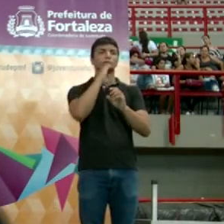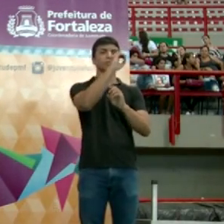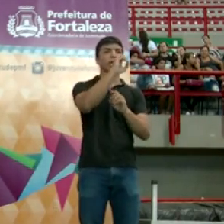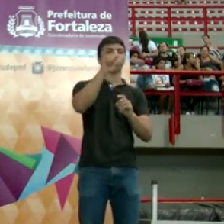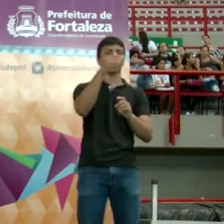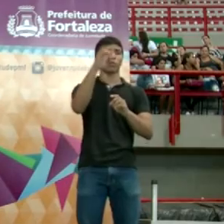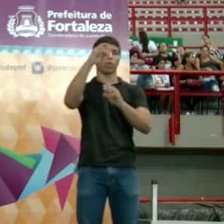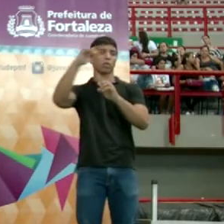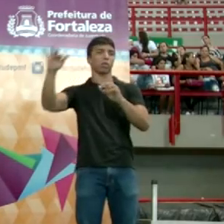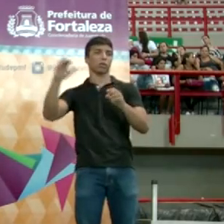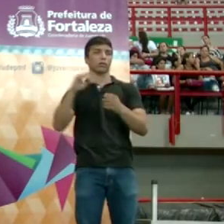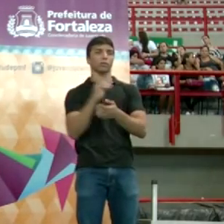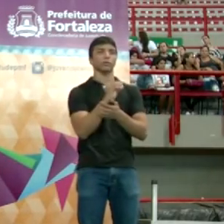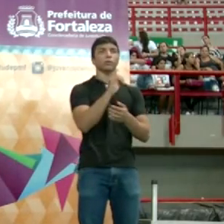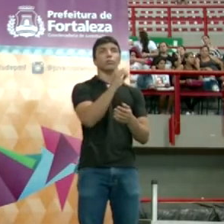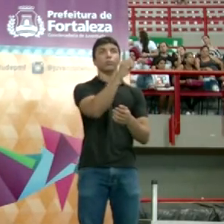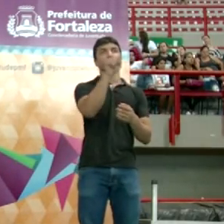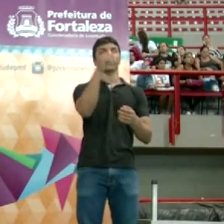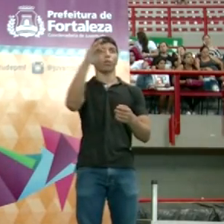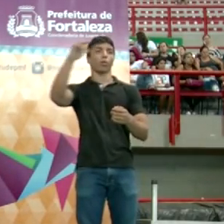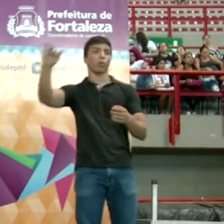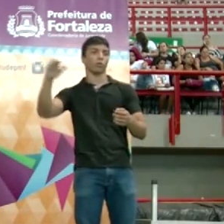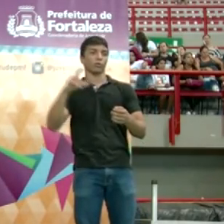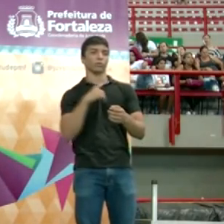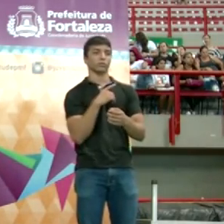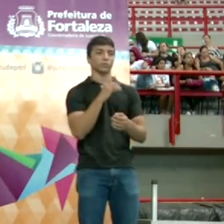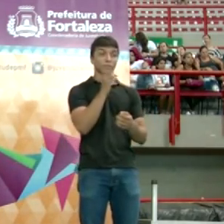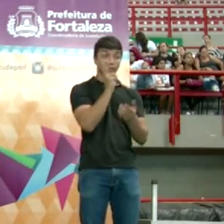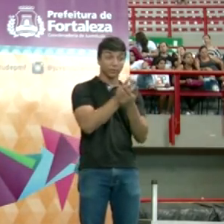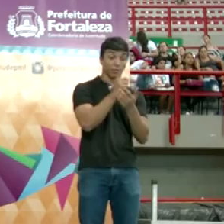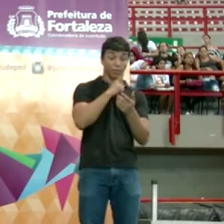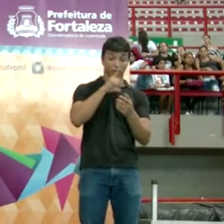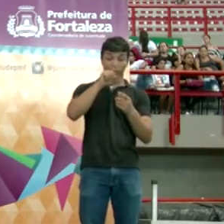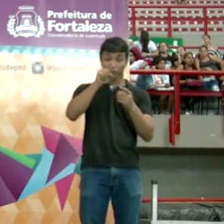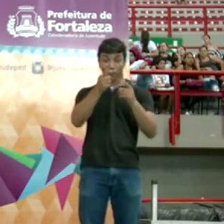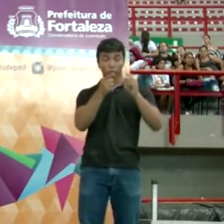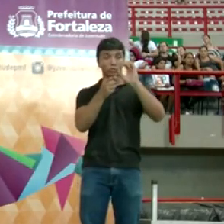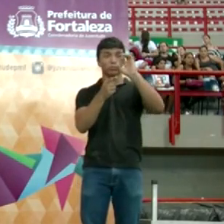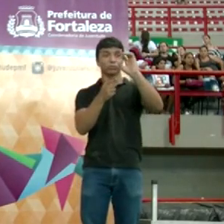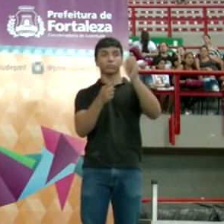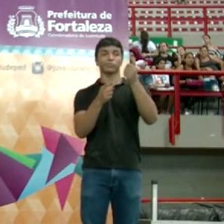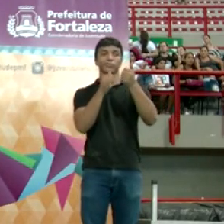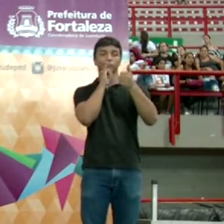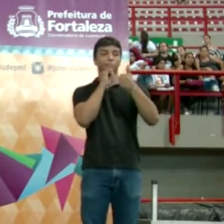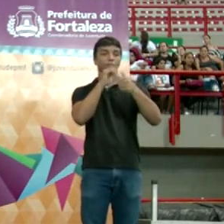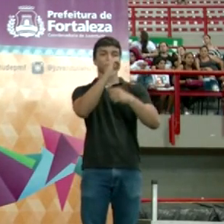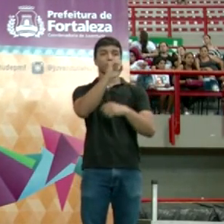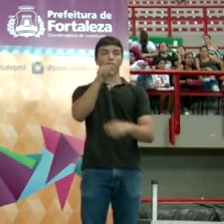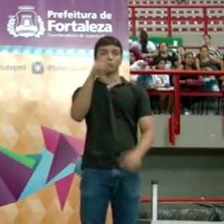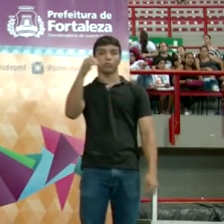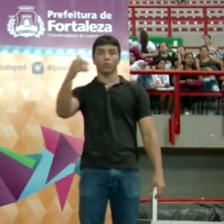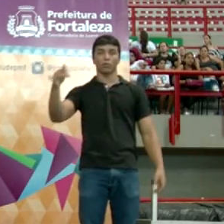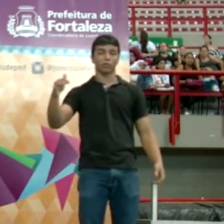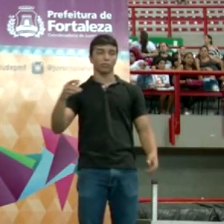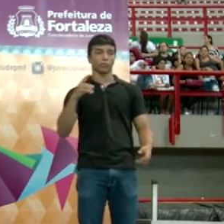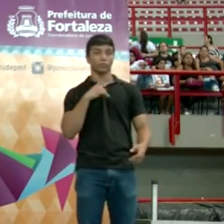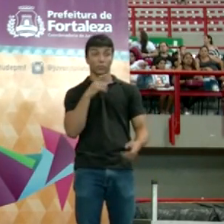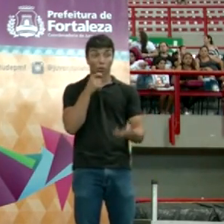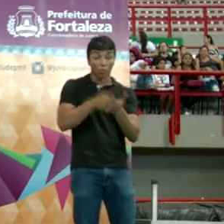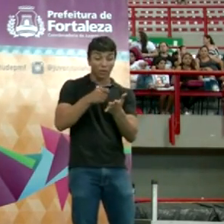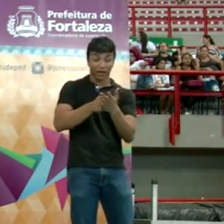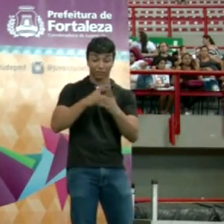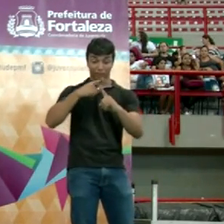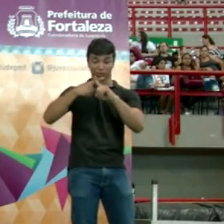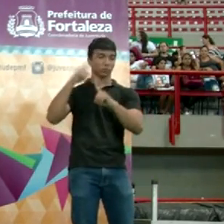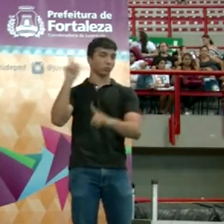quê? Que não é o número inteiro, né? O número fracionário é multiplicado por 2. Não obrigatoriamente,